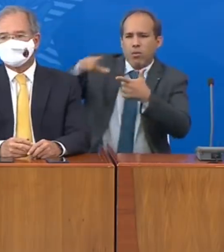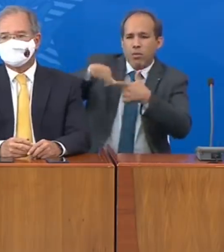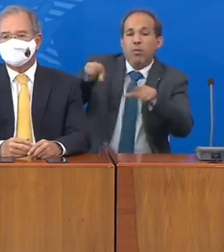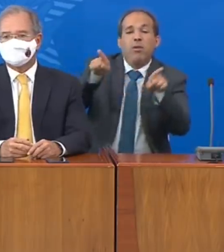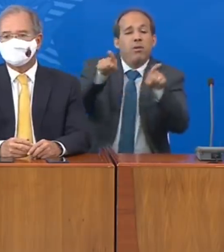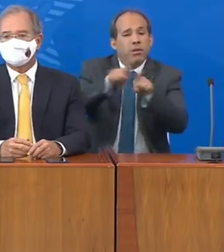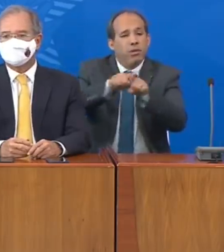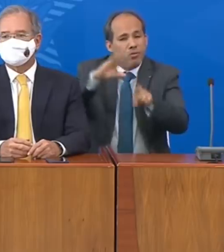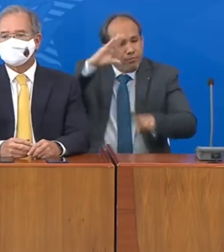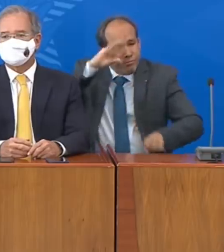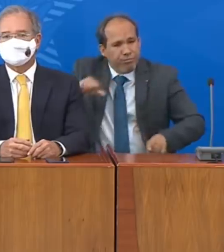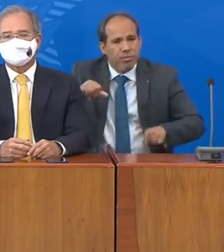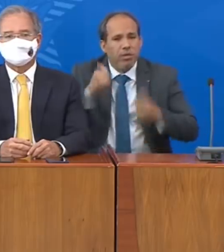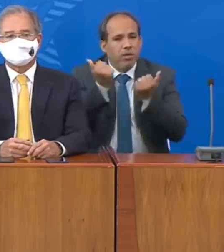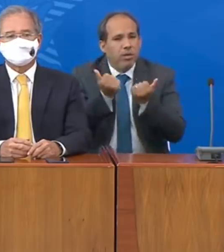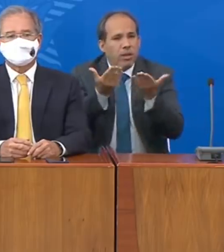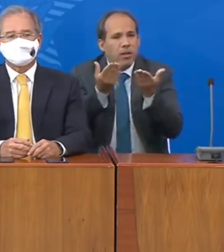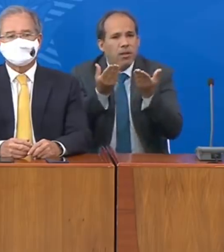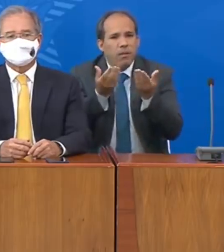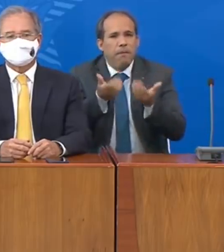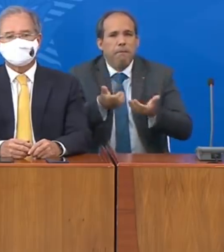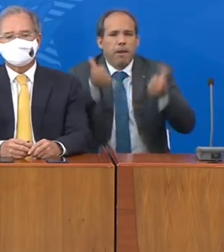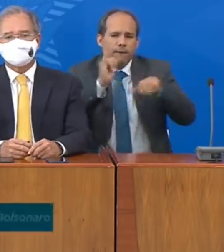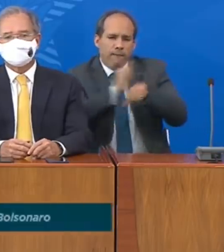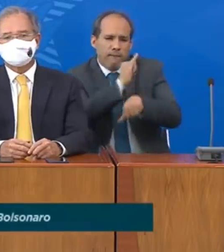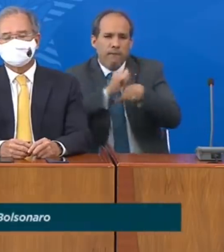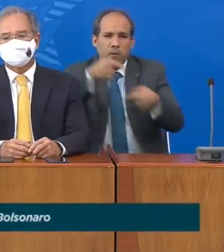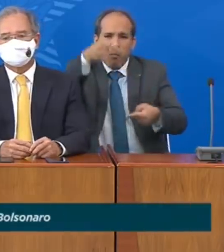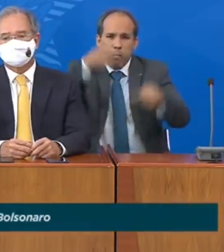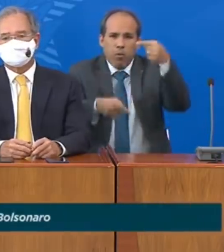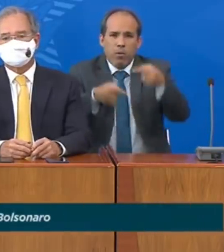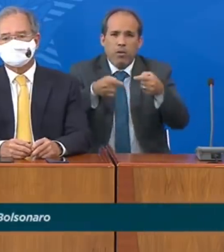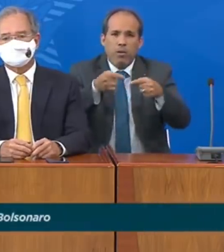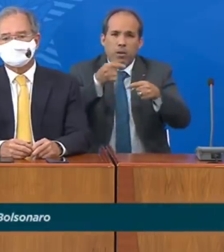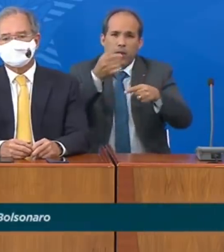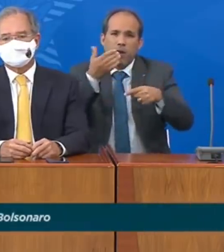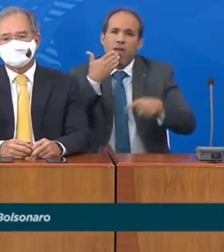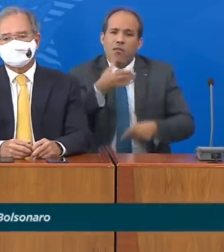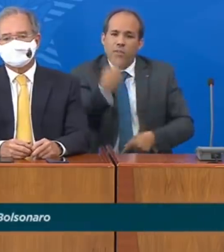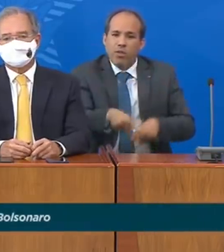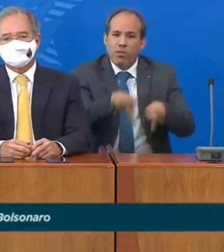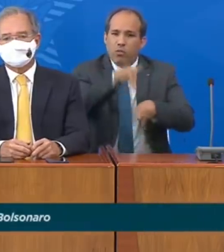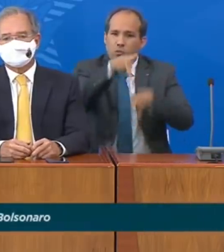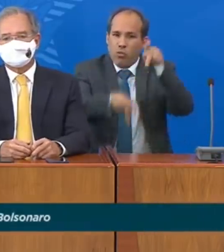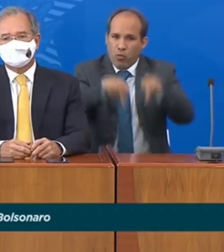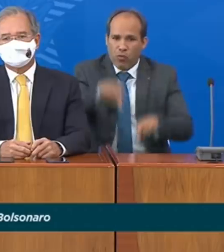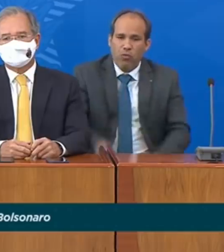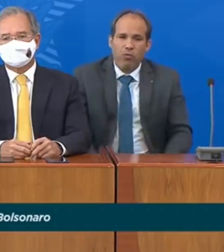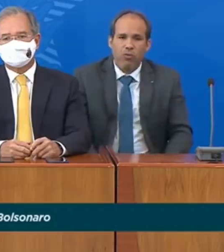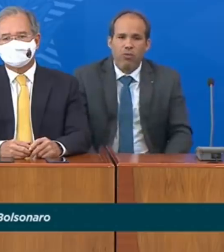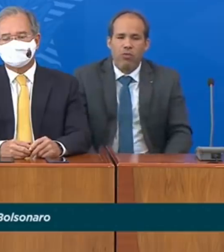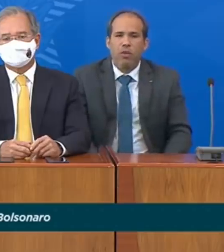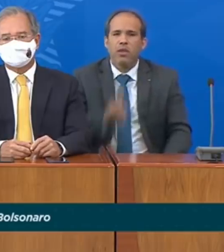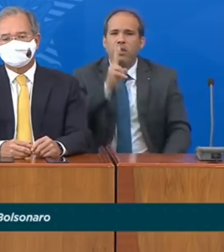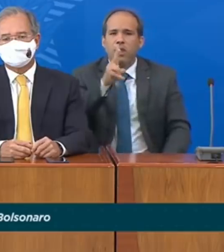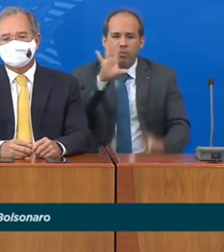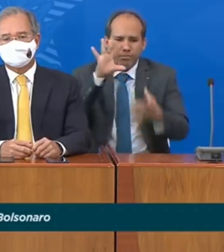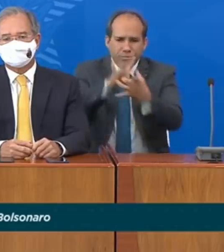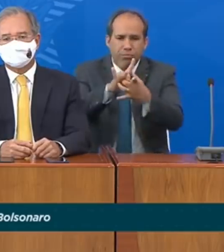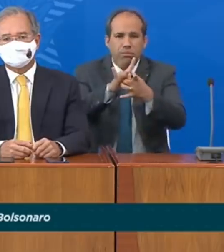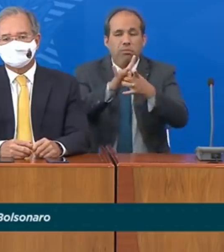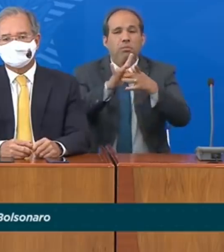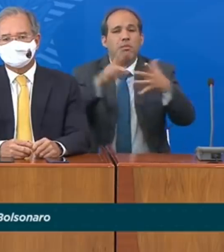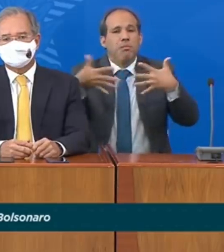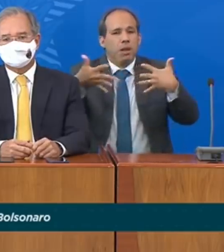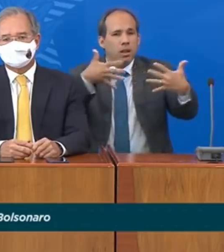também proporcionar as melhores políticas para o bem-estar do nosso povo, sempre baseado na